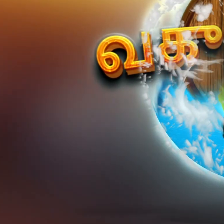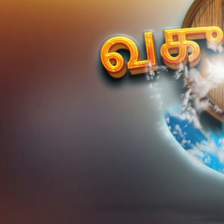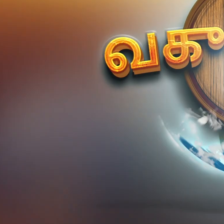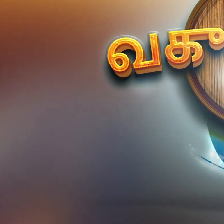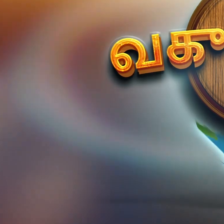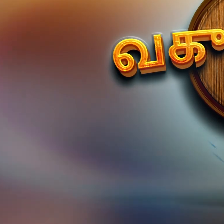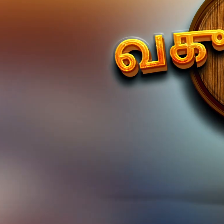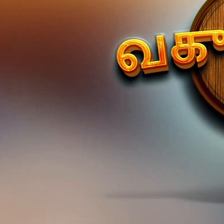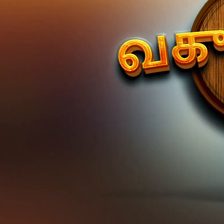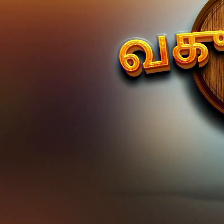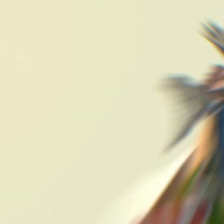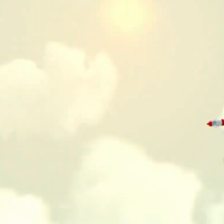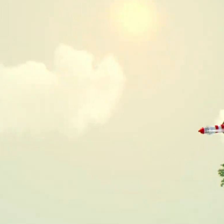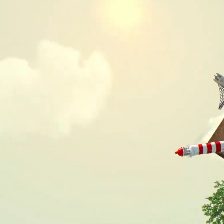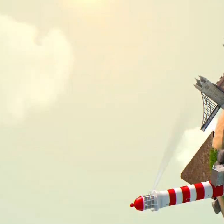வகுப்பு 5.